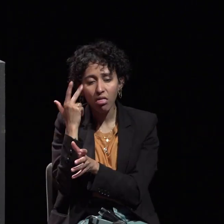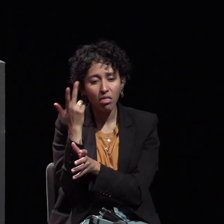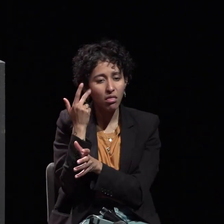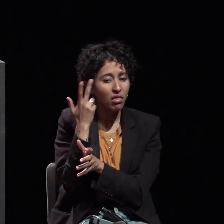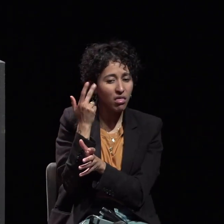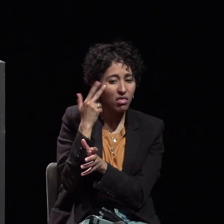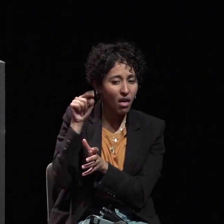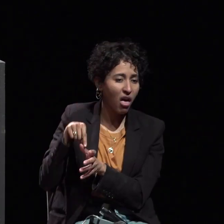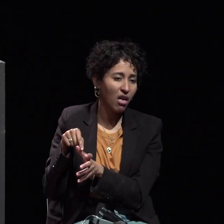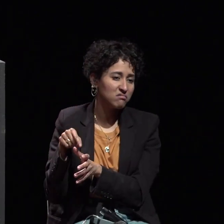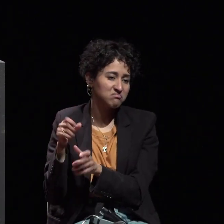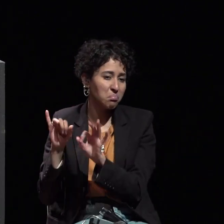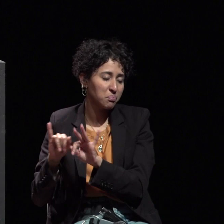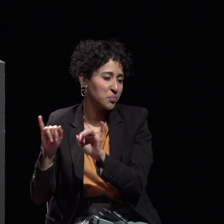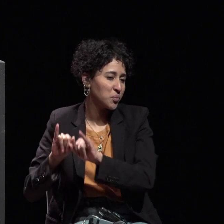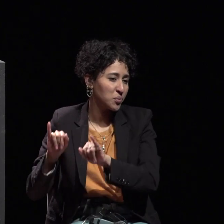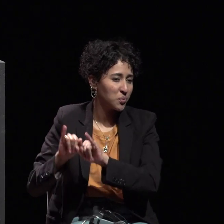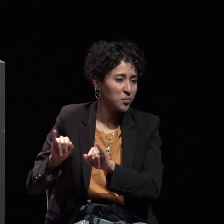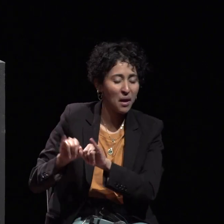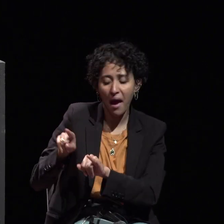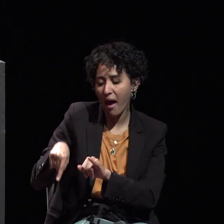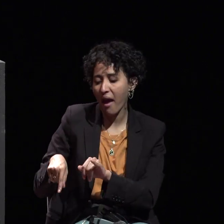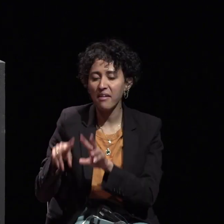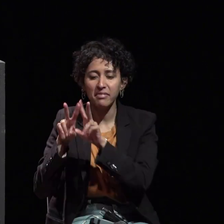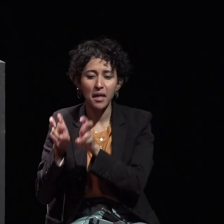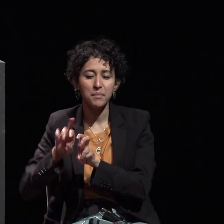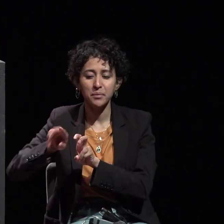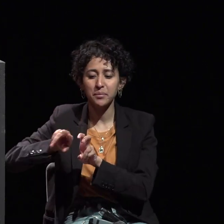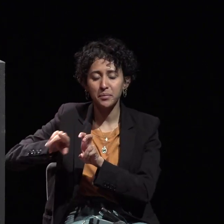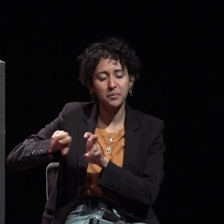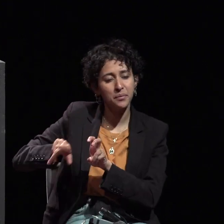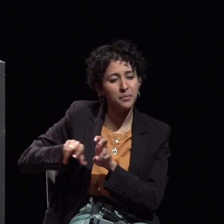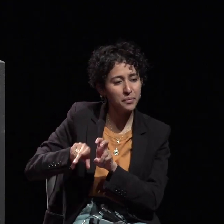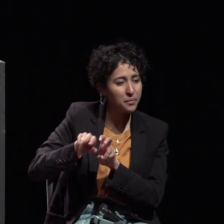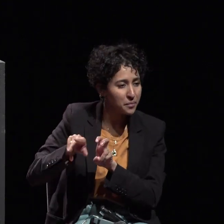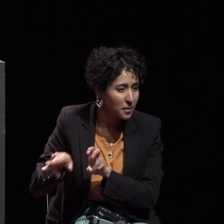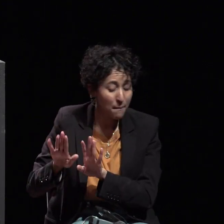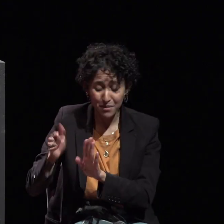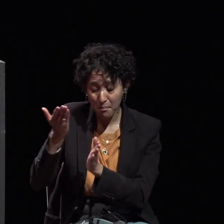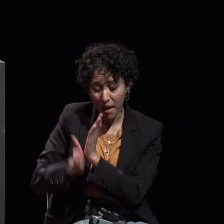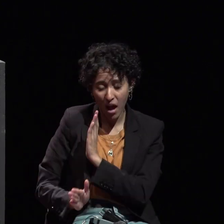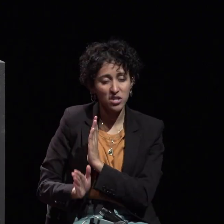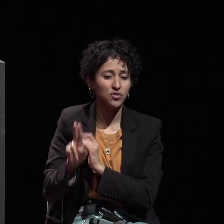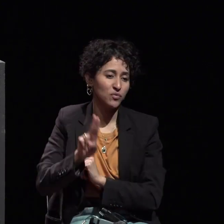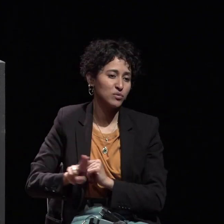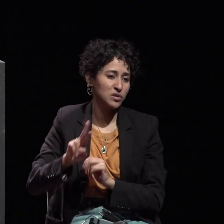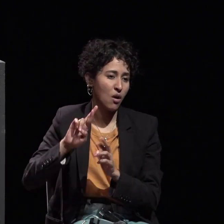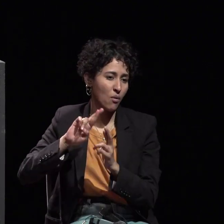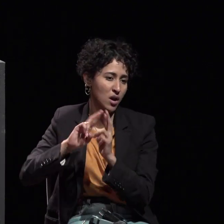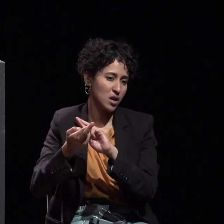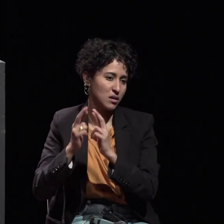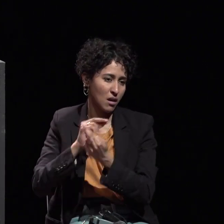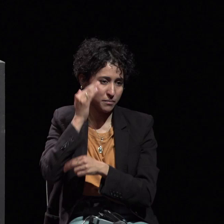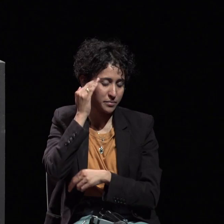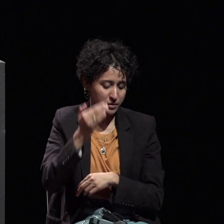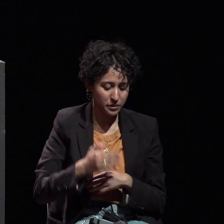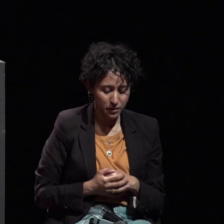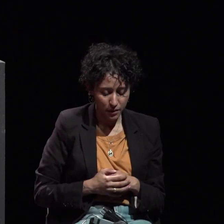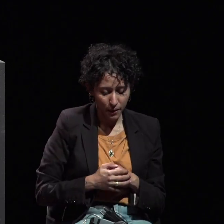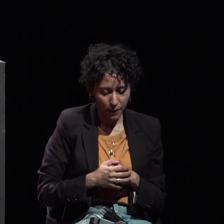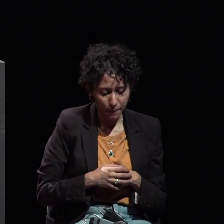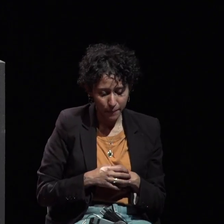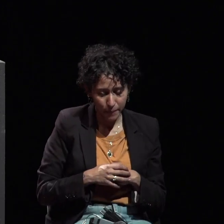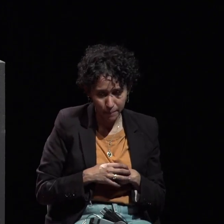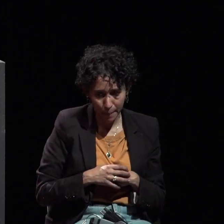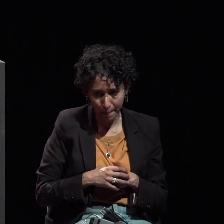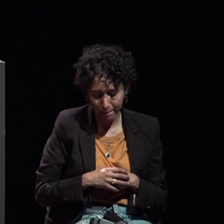impermanência que outrora caracterizava esses ex-sujeitos rituais, né. trancadas em armários e em depósitos da